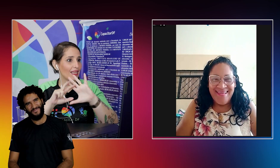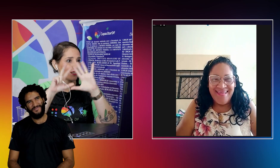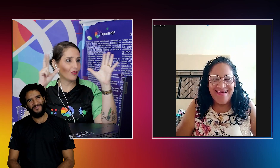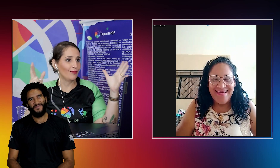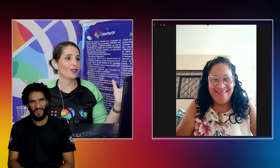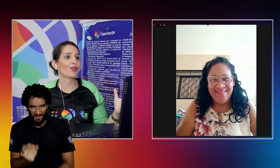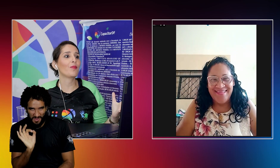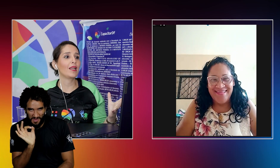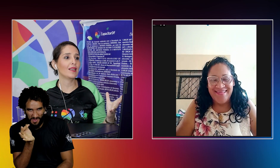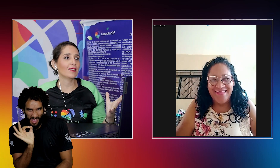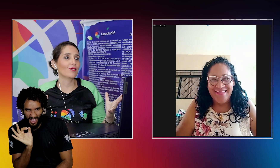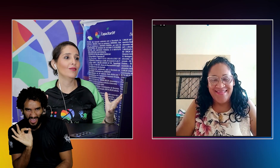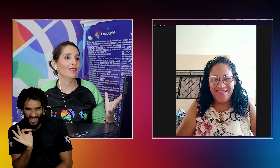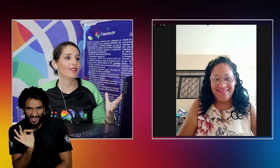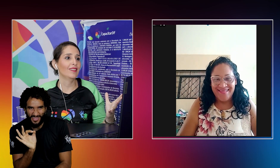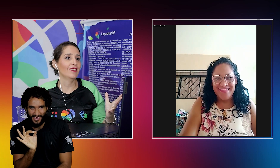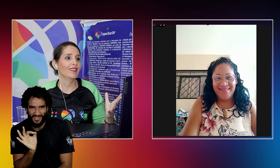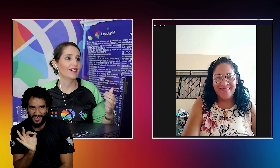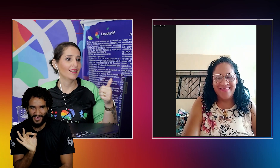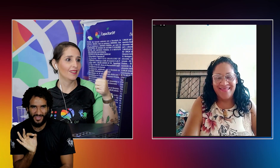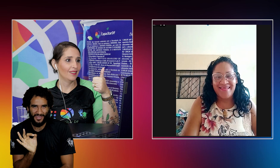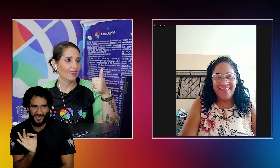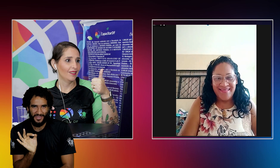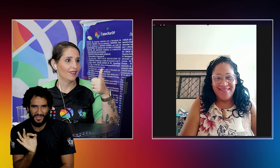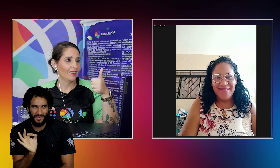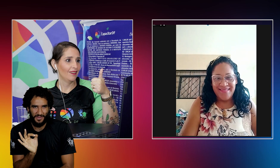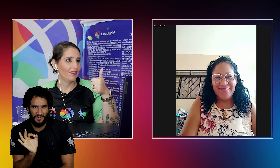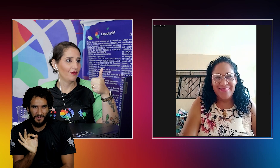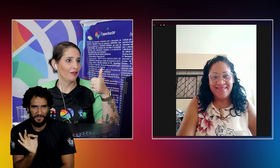Foi isso? Foi sobre isso?